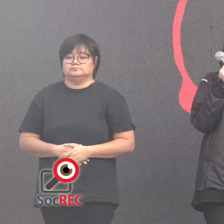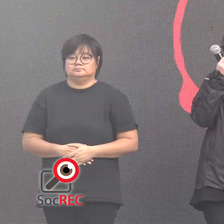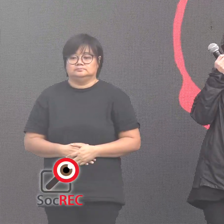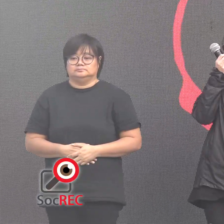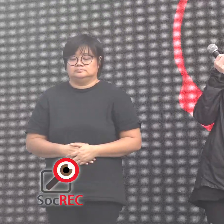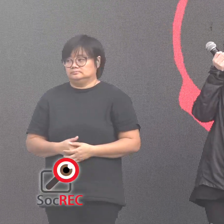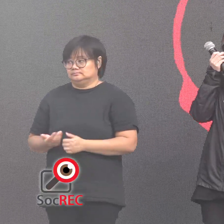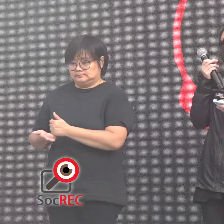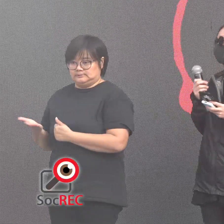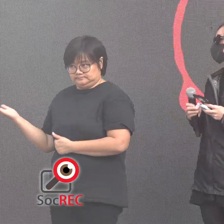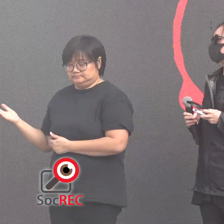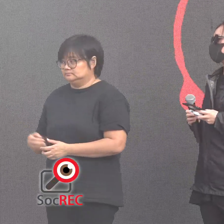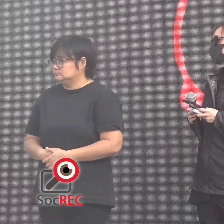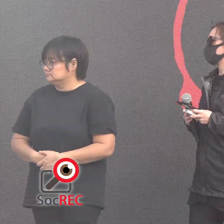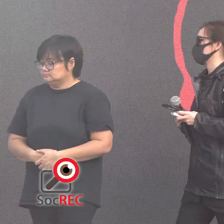please.